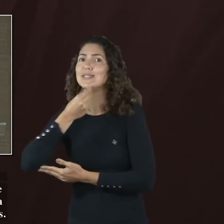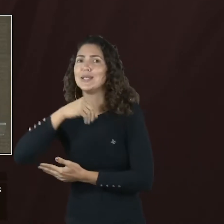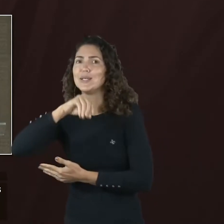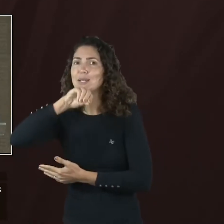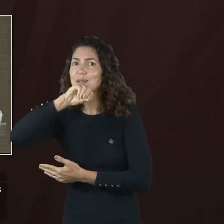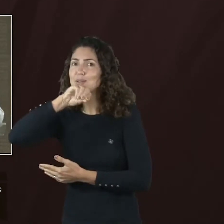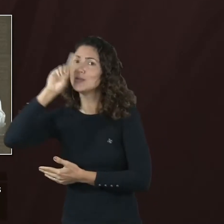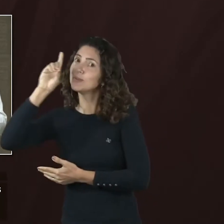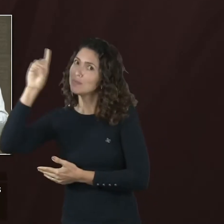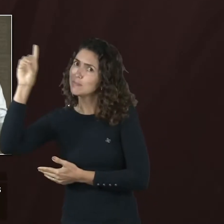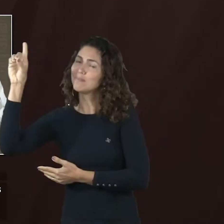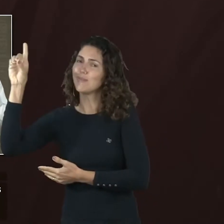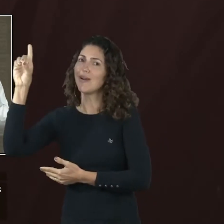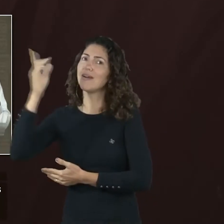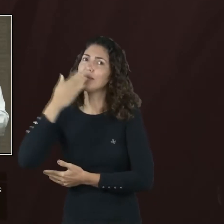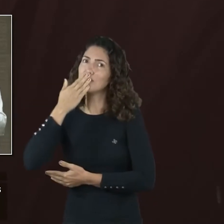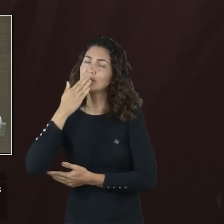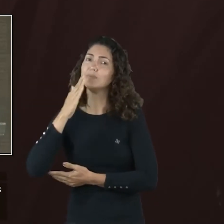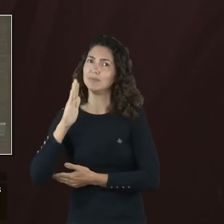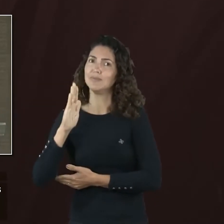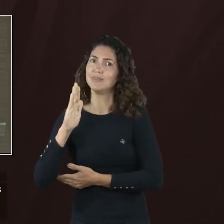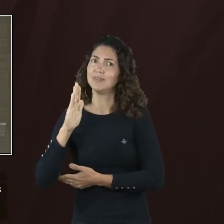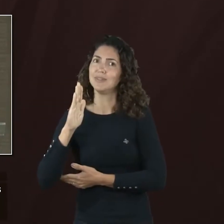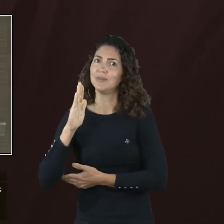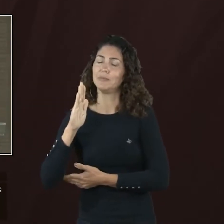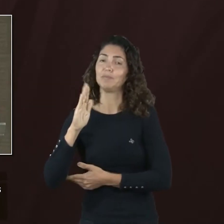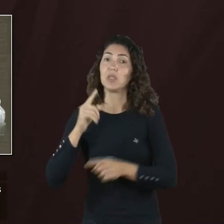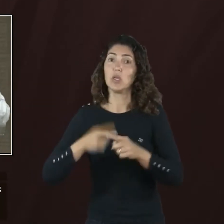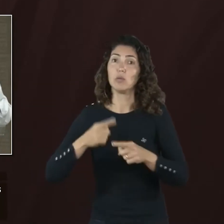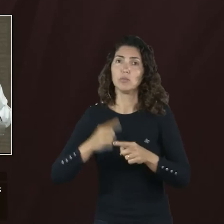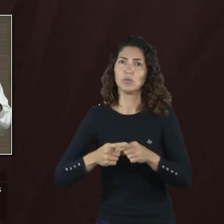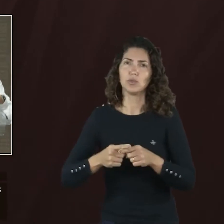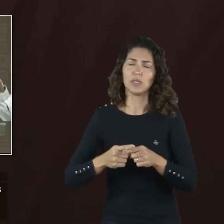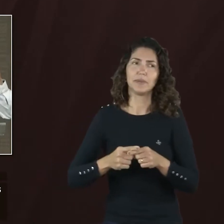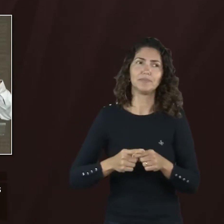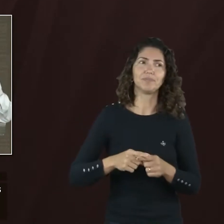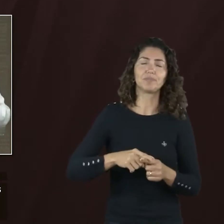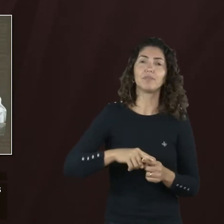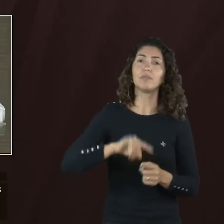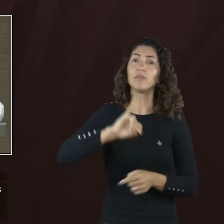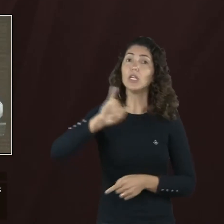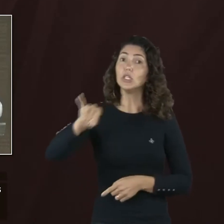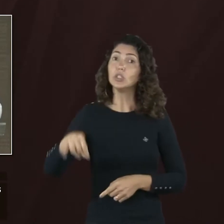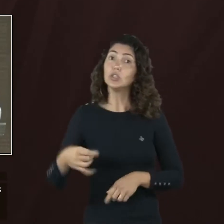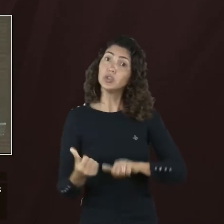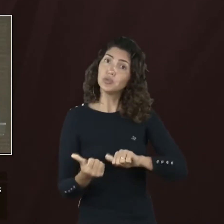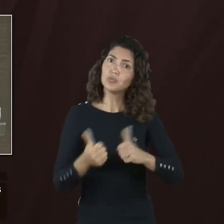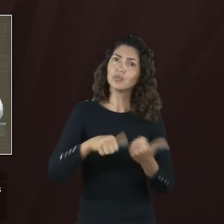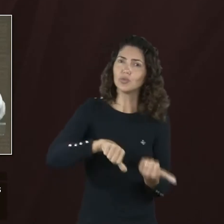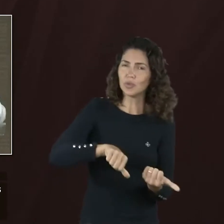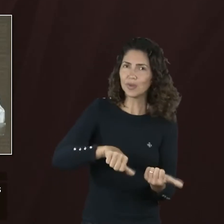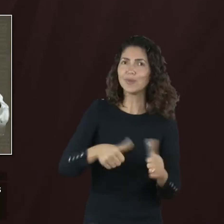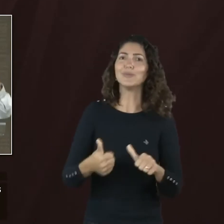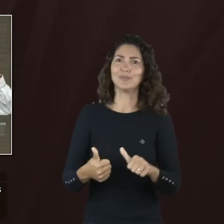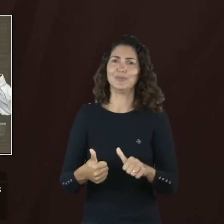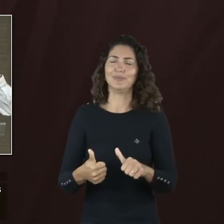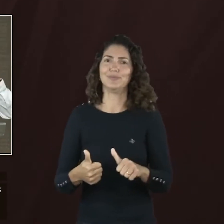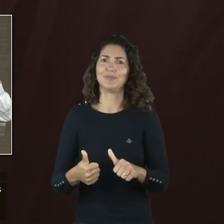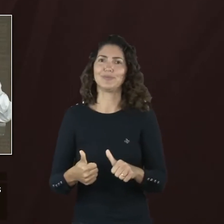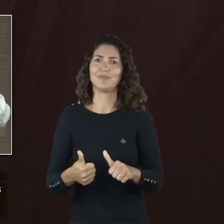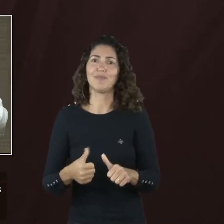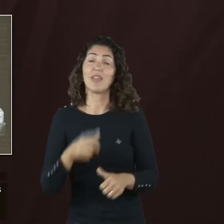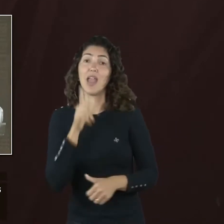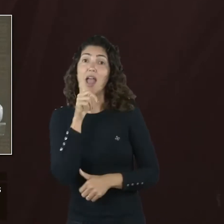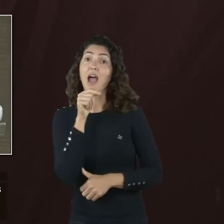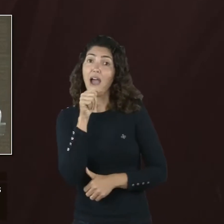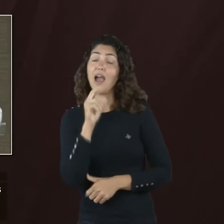Porque João, na verdade, batizou com água, mas vós sereis batizados com